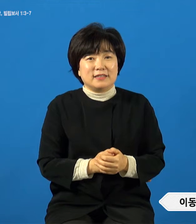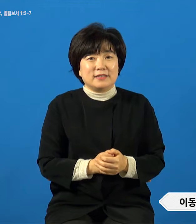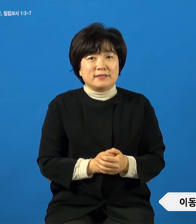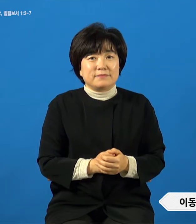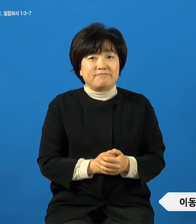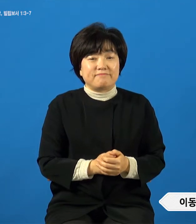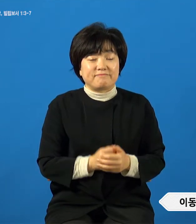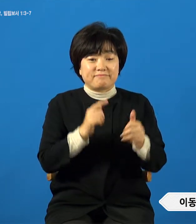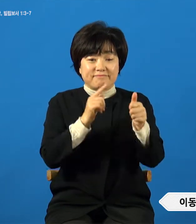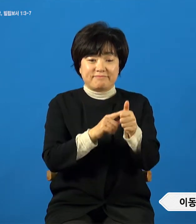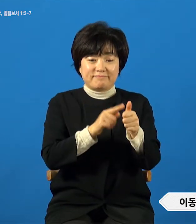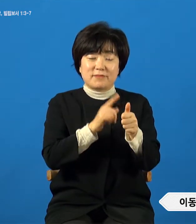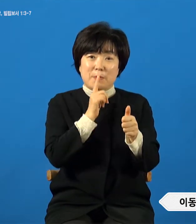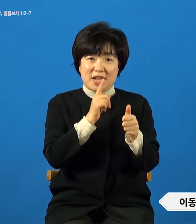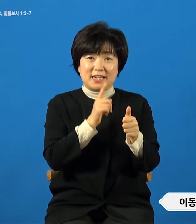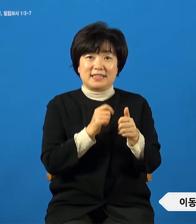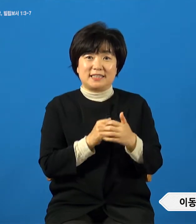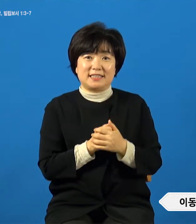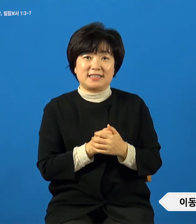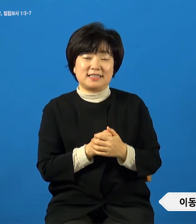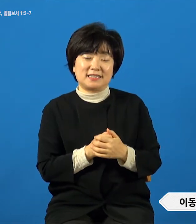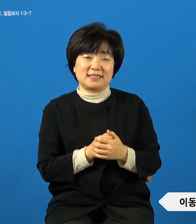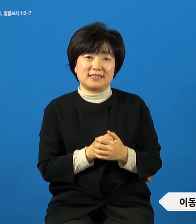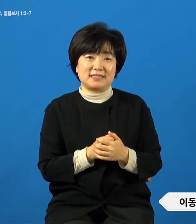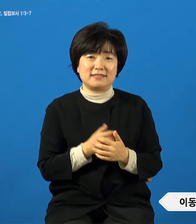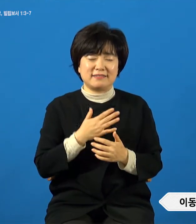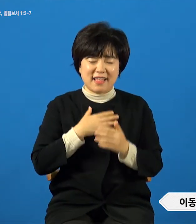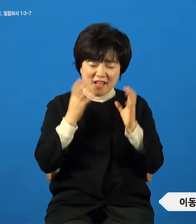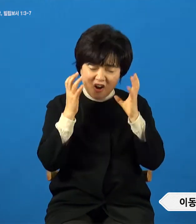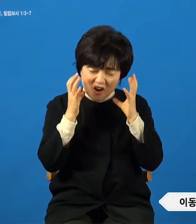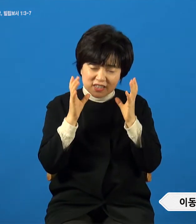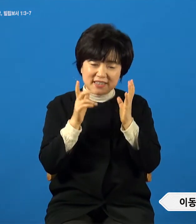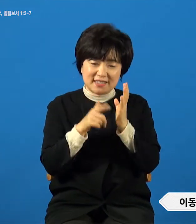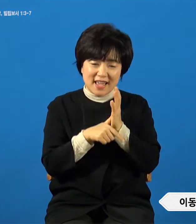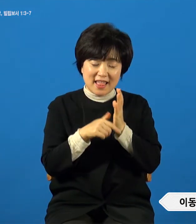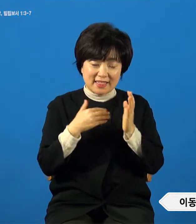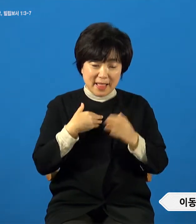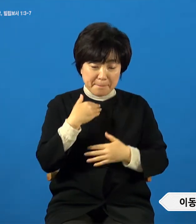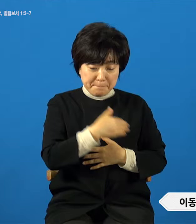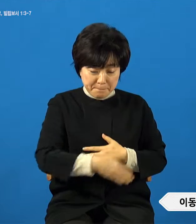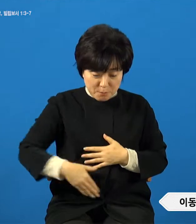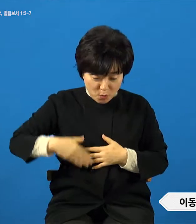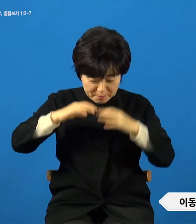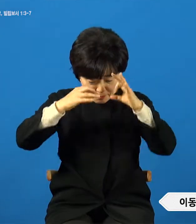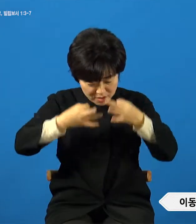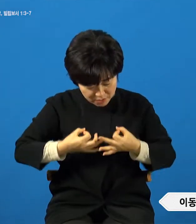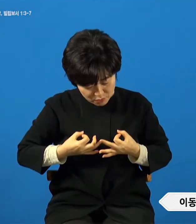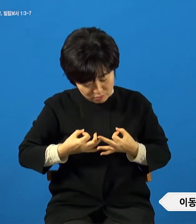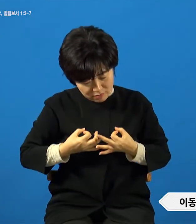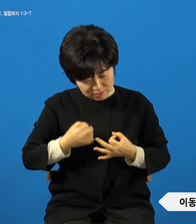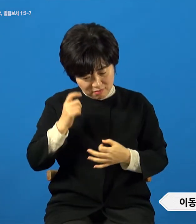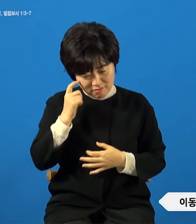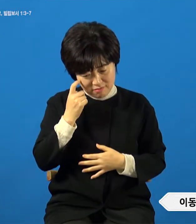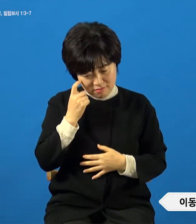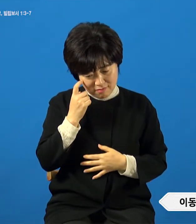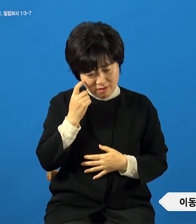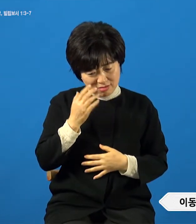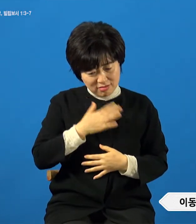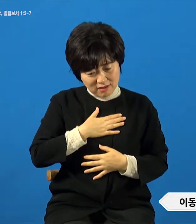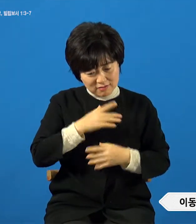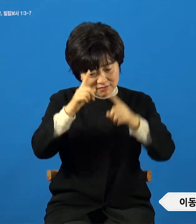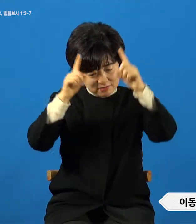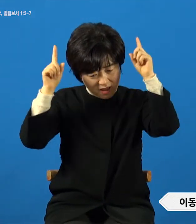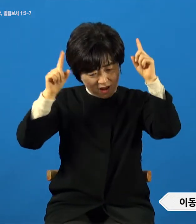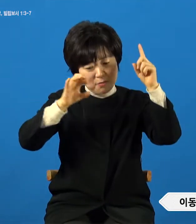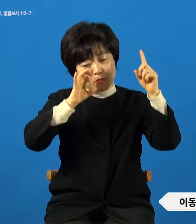자, 그는 이렇게 회고합니다. 네, 나는 어렸을 때 내 몸뚱이를 바라보면서 이런 생각을 했다고. 난 대학에도 갈